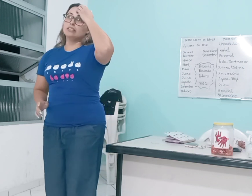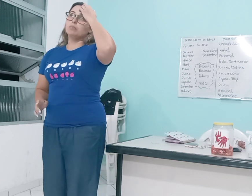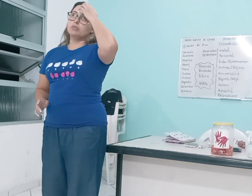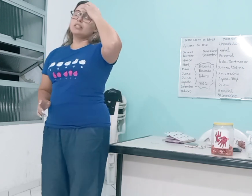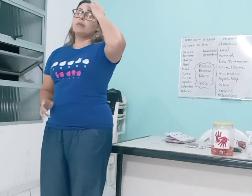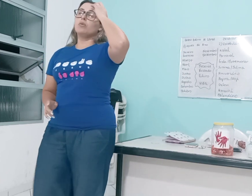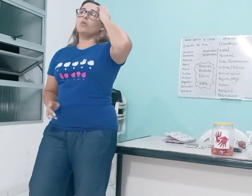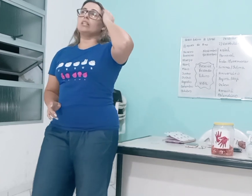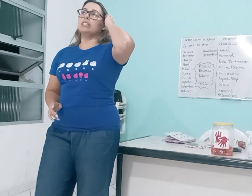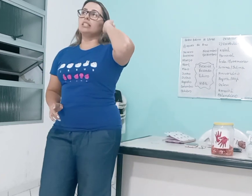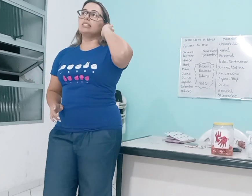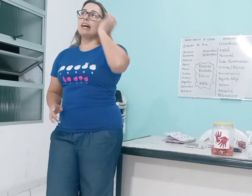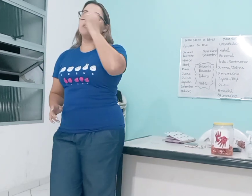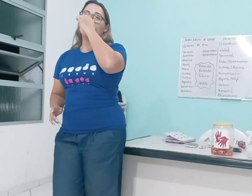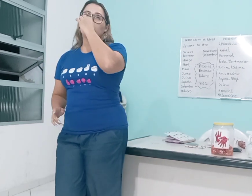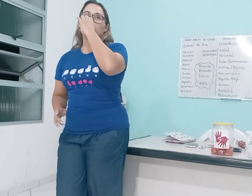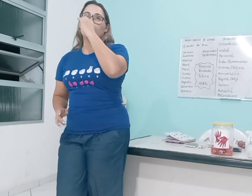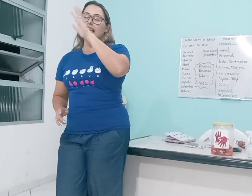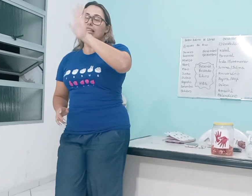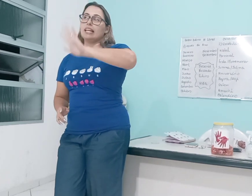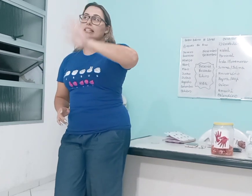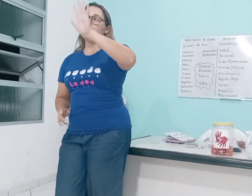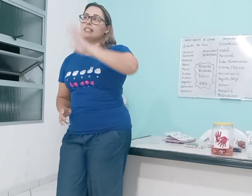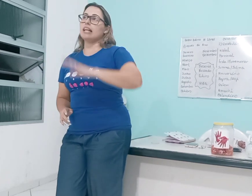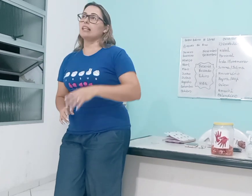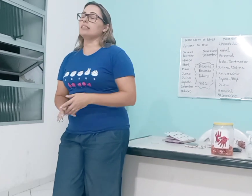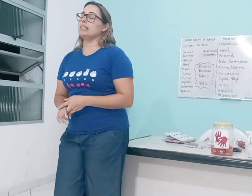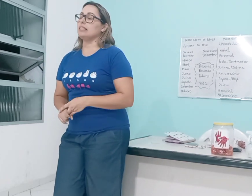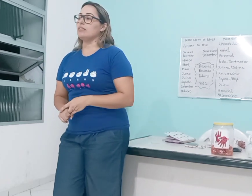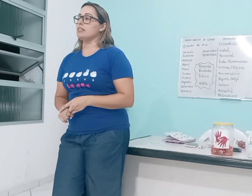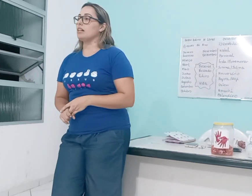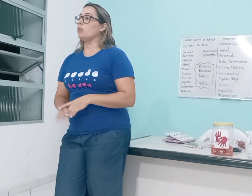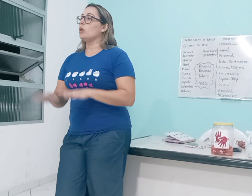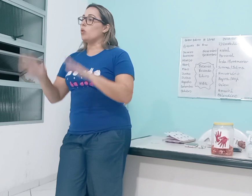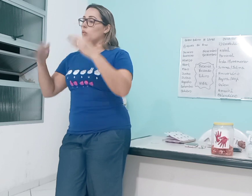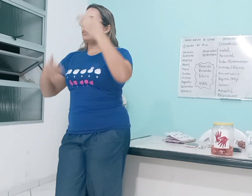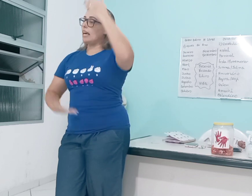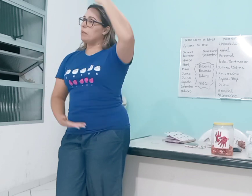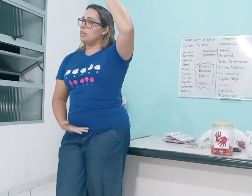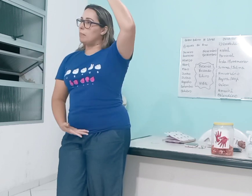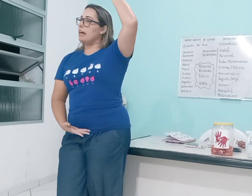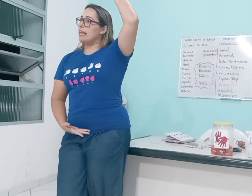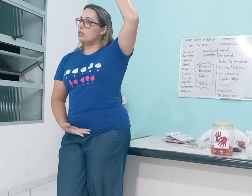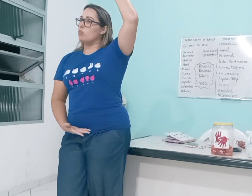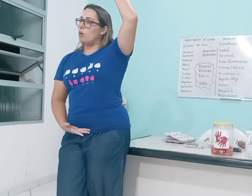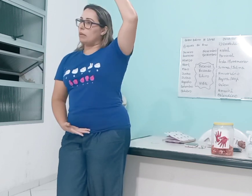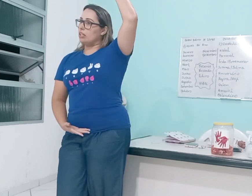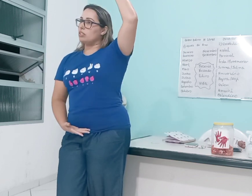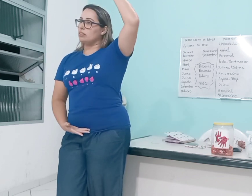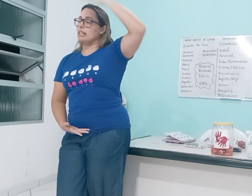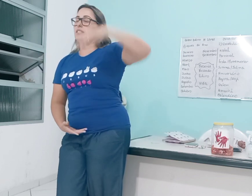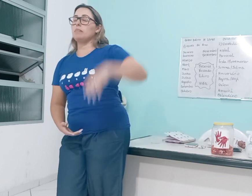por isso que é bom quando a gente está vendo nas janelinhas lá a televisão, o intérprete aparece normalmente nesse